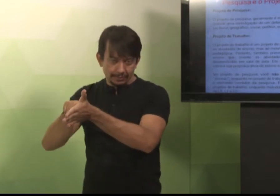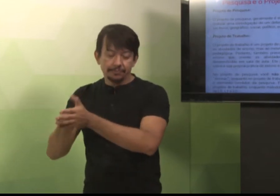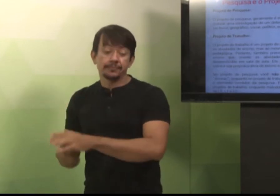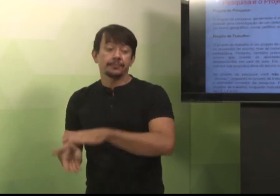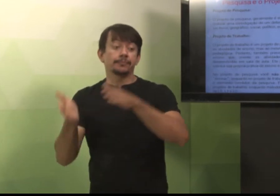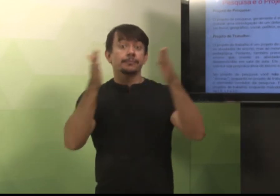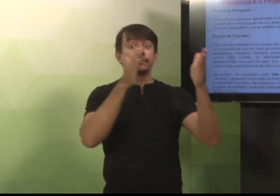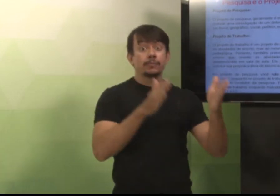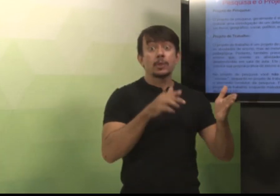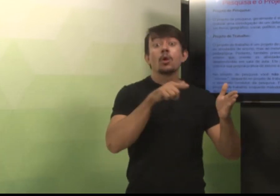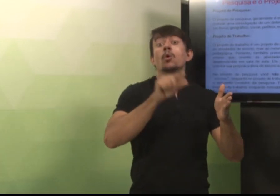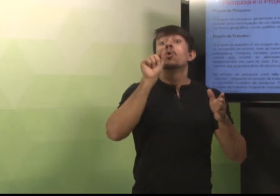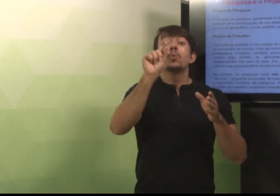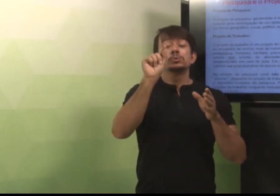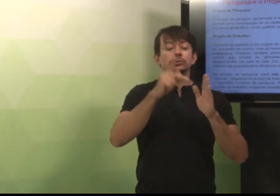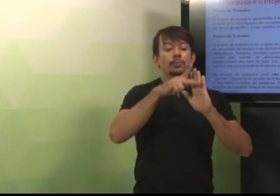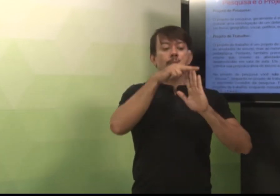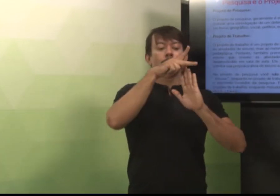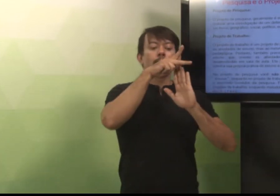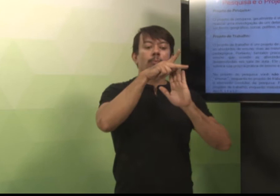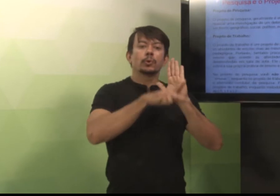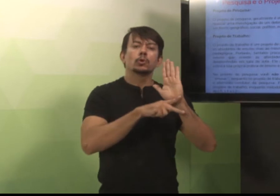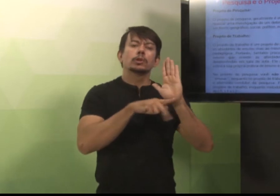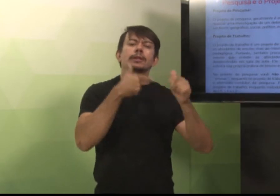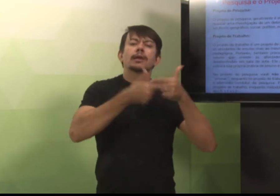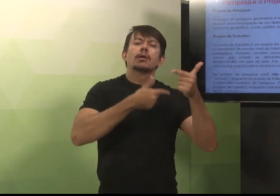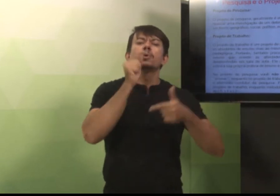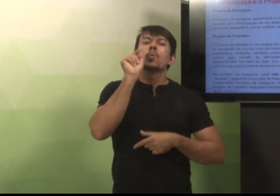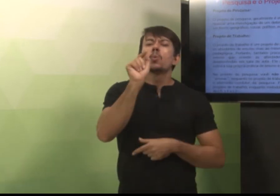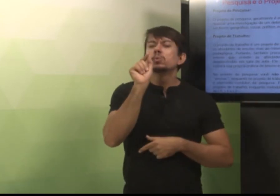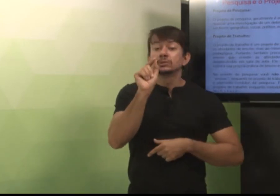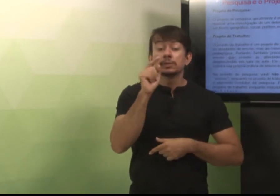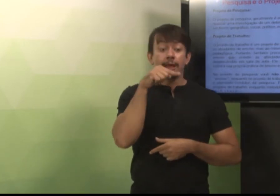o projeto de pesquisa. Já o projeto de trabalho